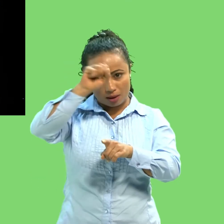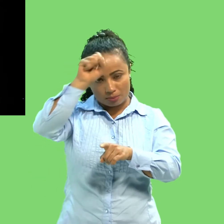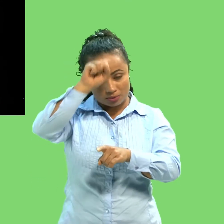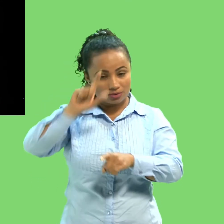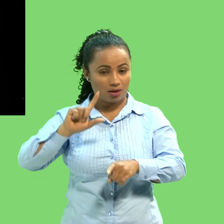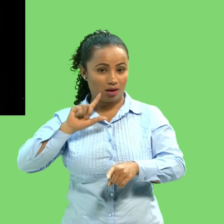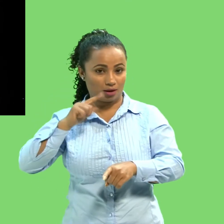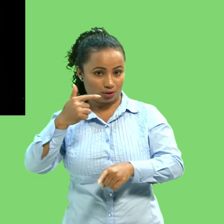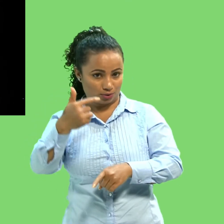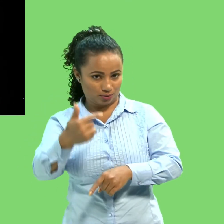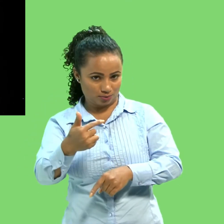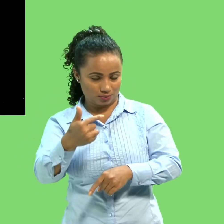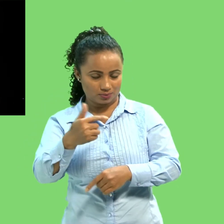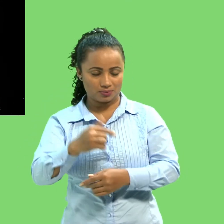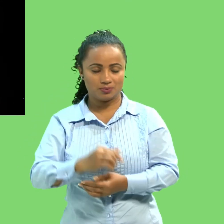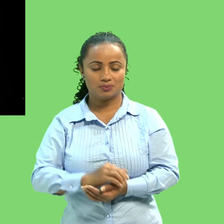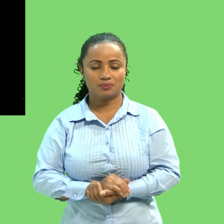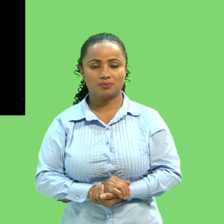aprendizagem